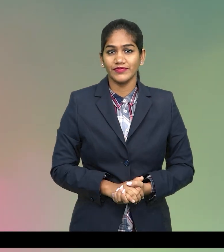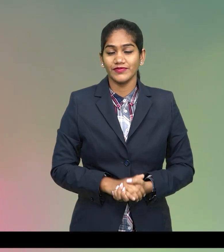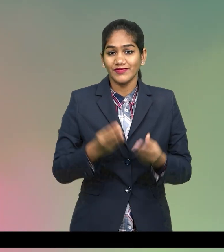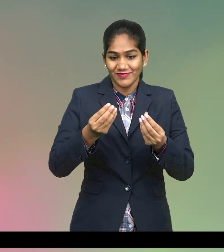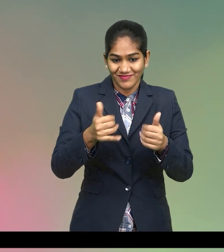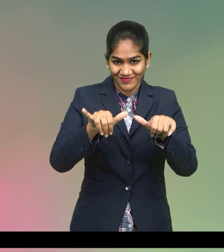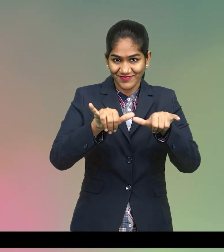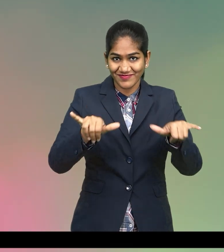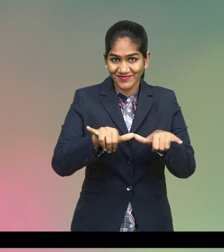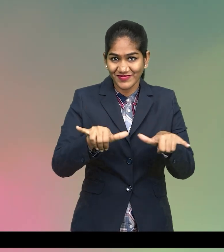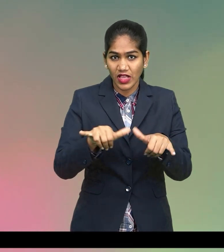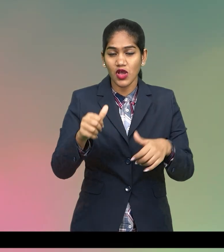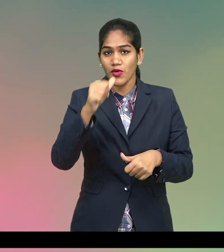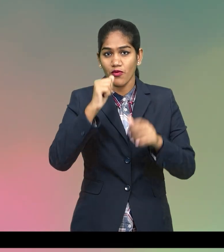భూమి, నీరు సంబంధం